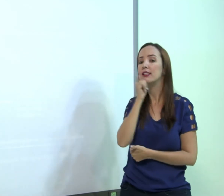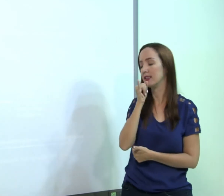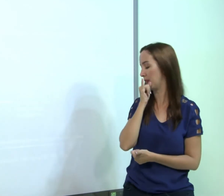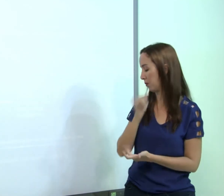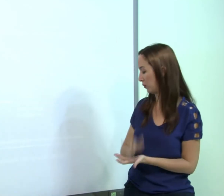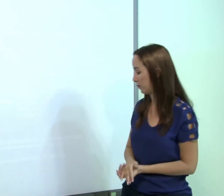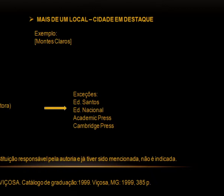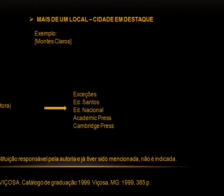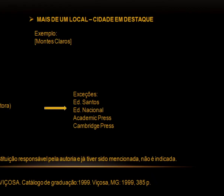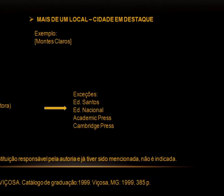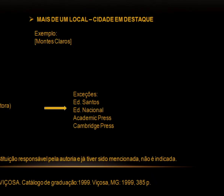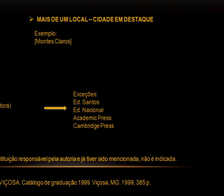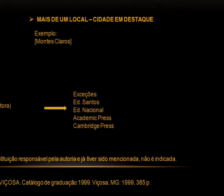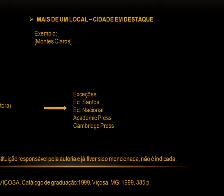local.